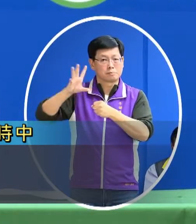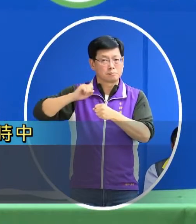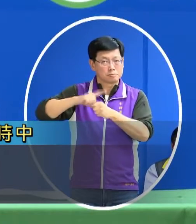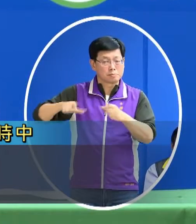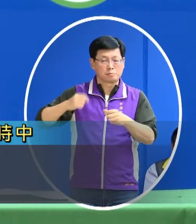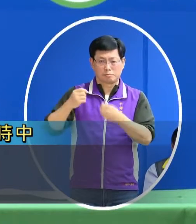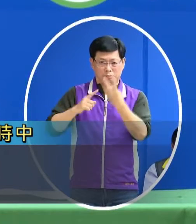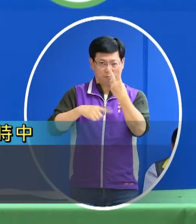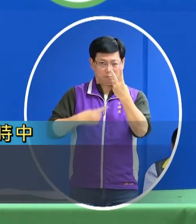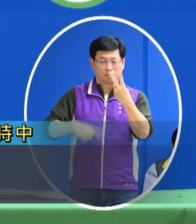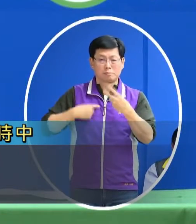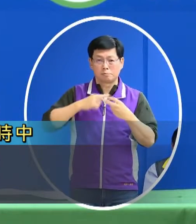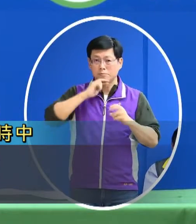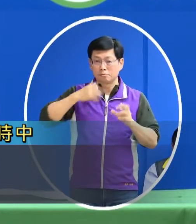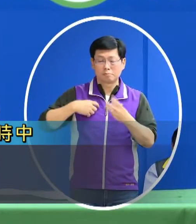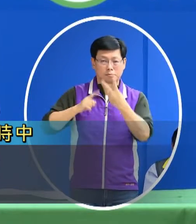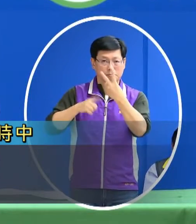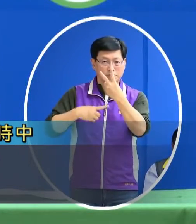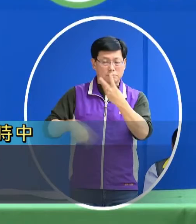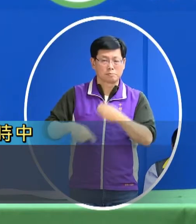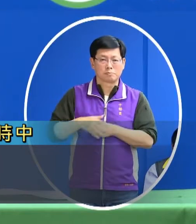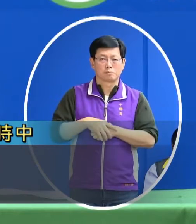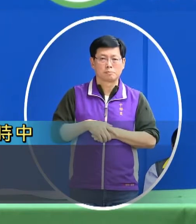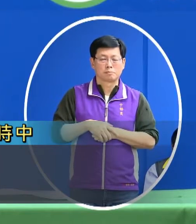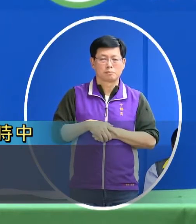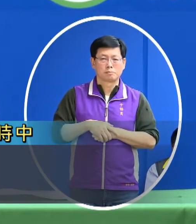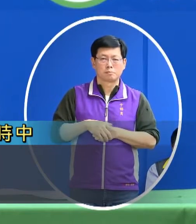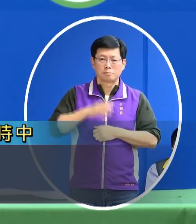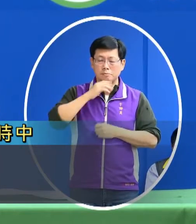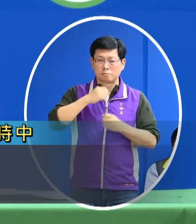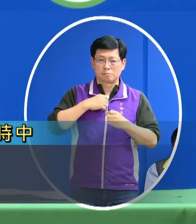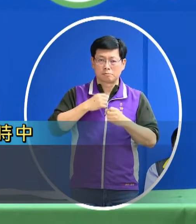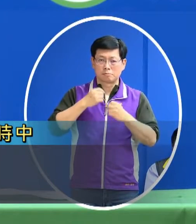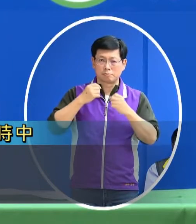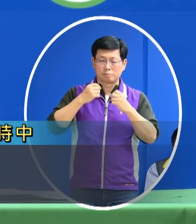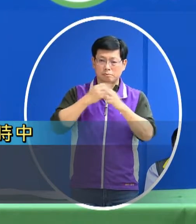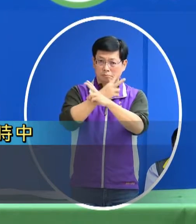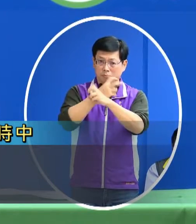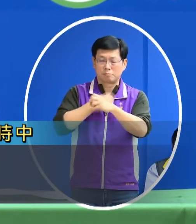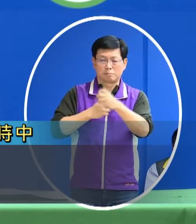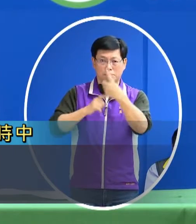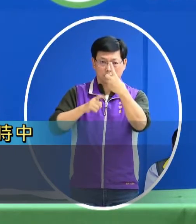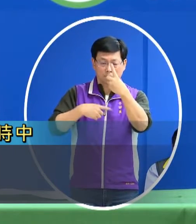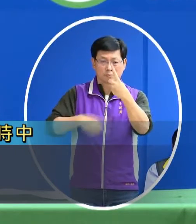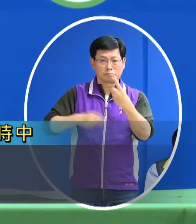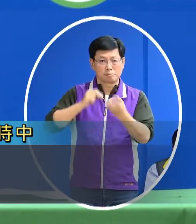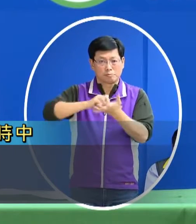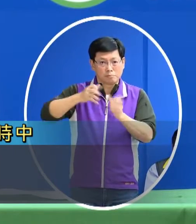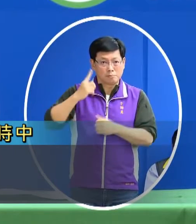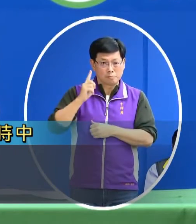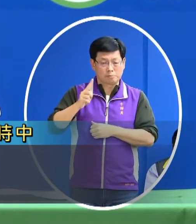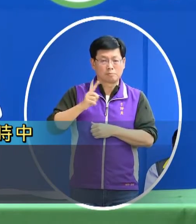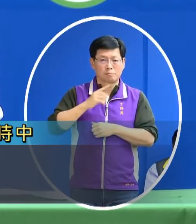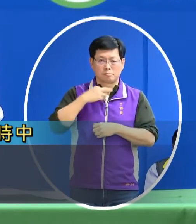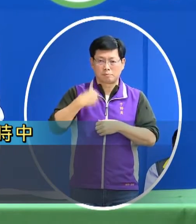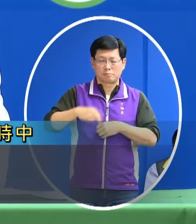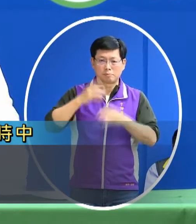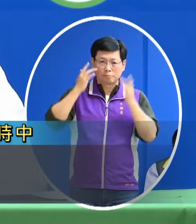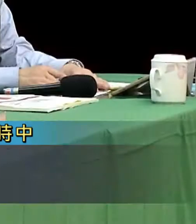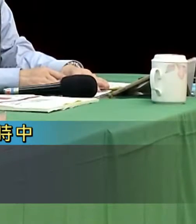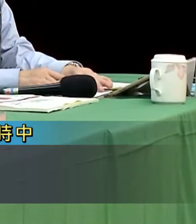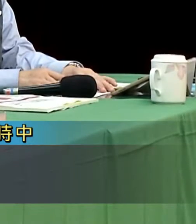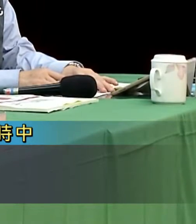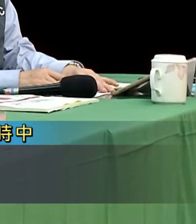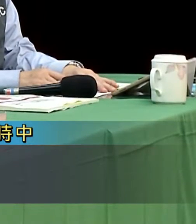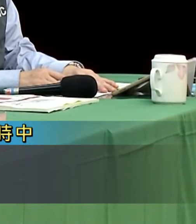拿大有2位，英国2位，那澳大利亚的一位，印尼一位，南美一位，丹麦